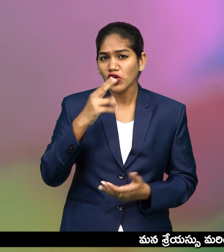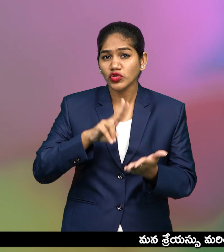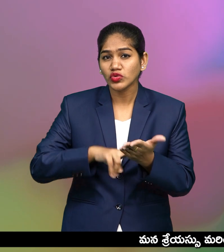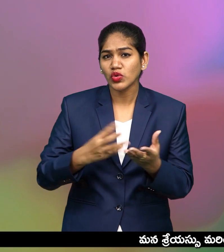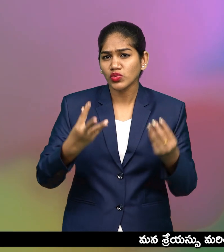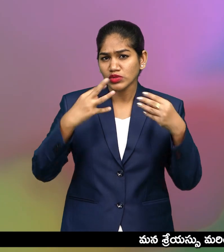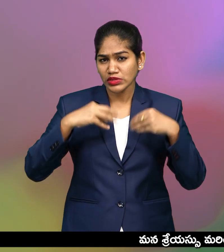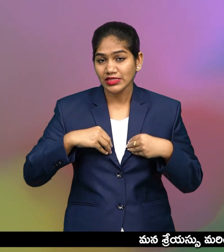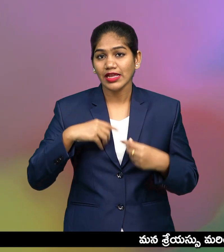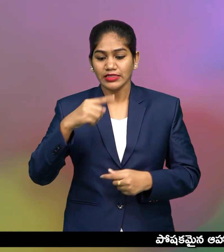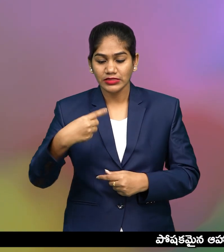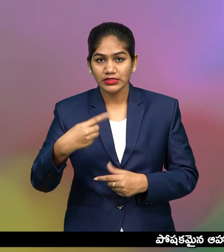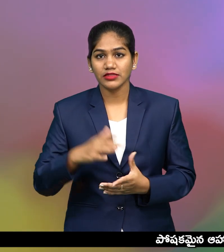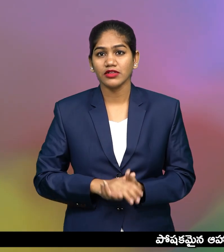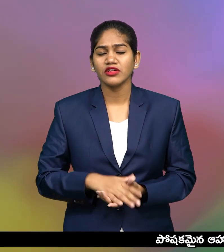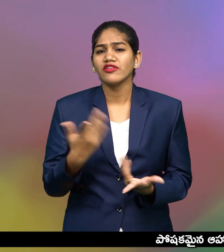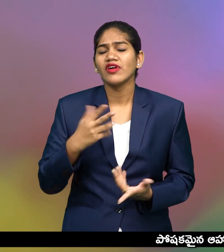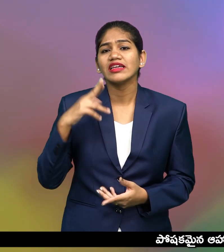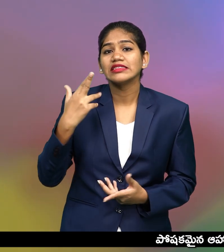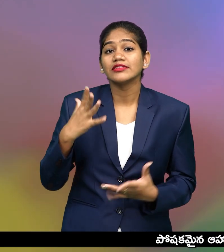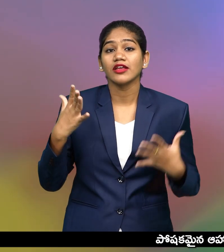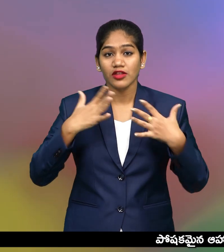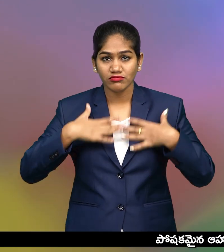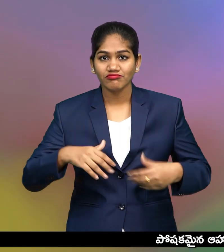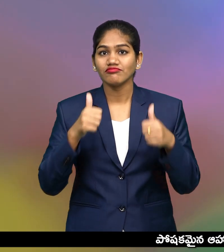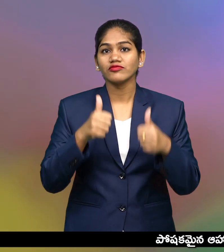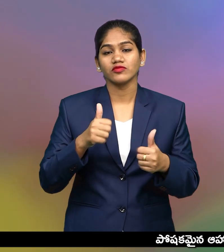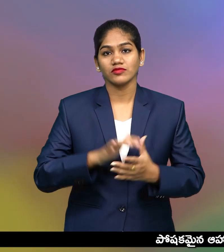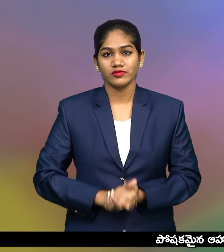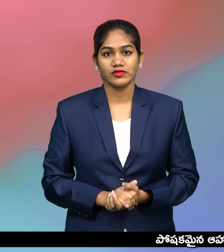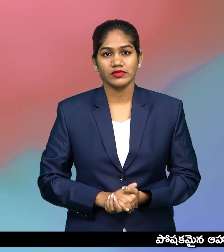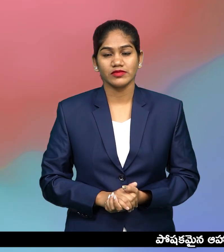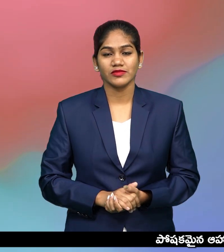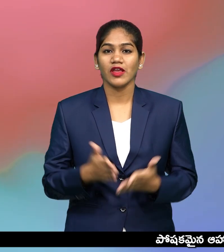మనకు పోషకమైన ఆహారం అవసరమని మనకు తెలుసు.